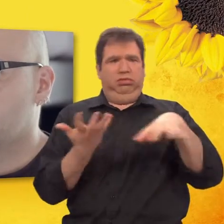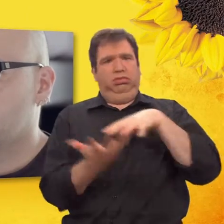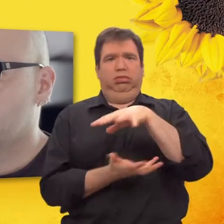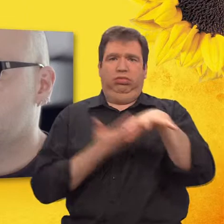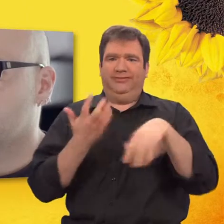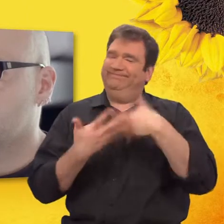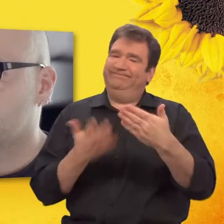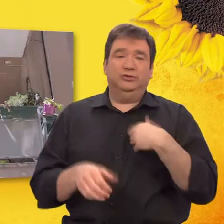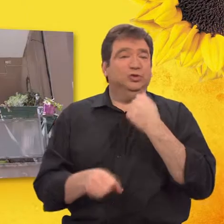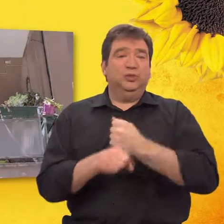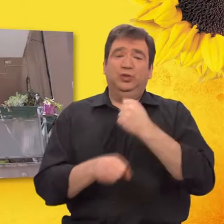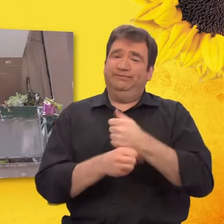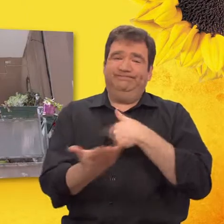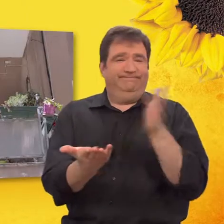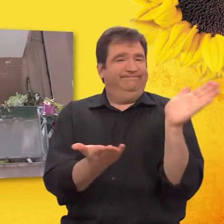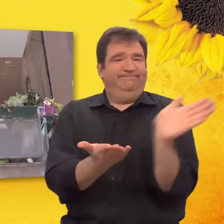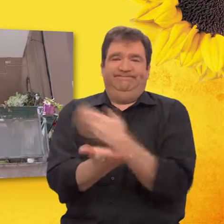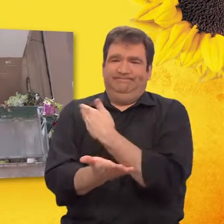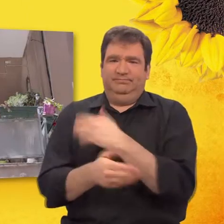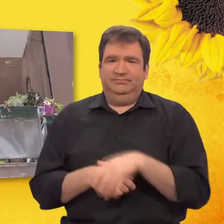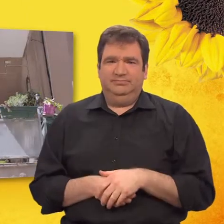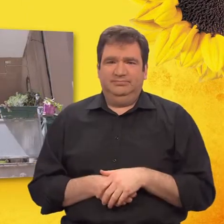de una manera tremenda.